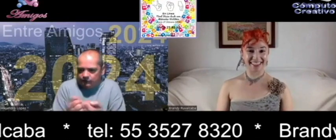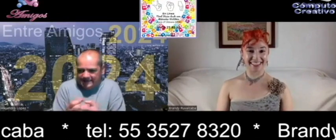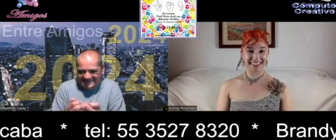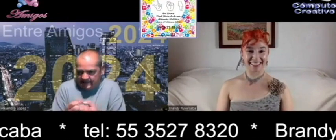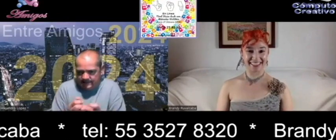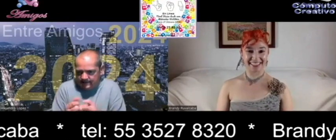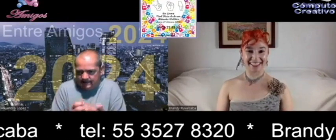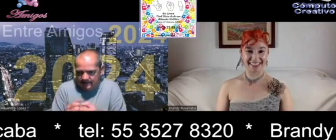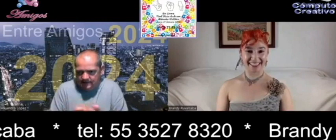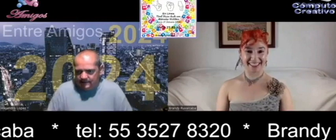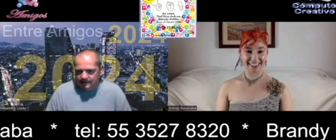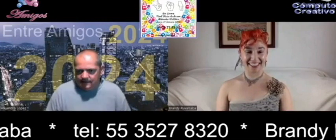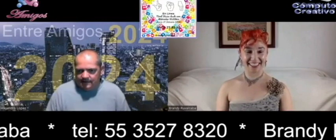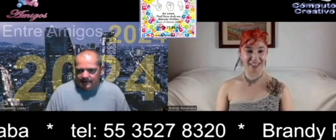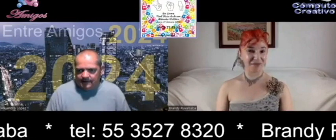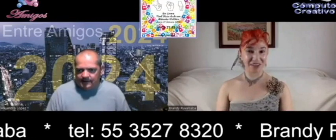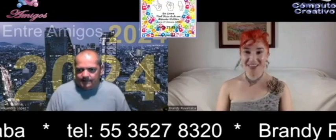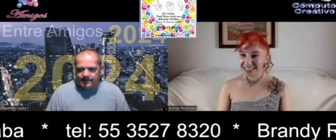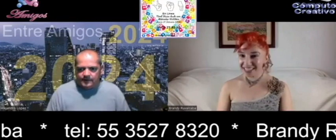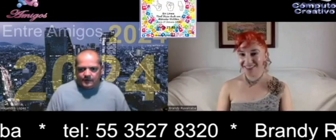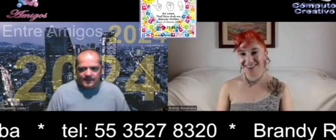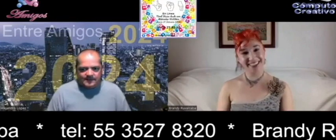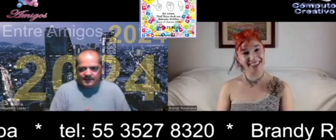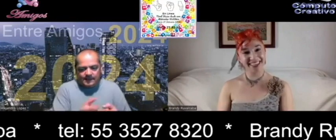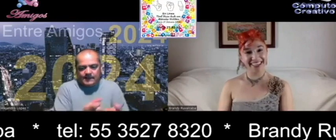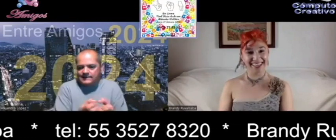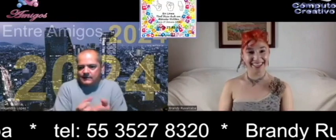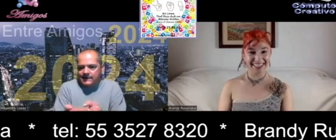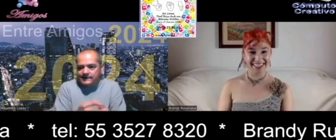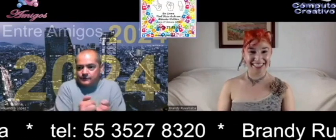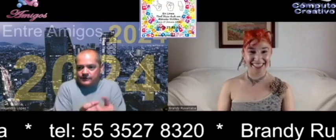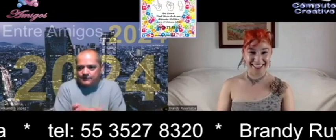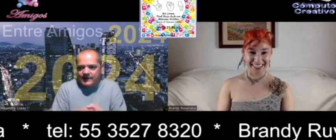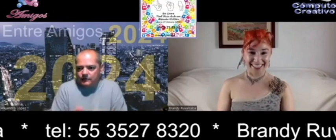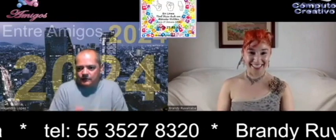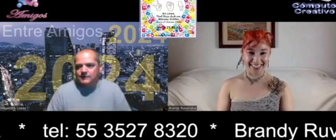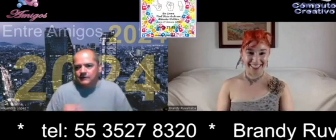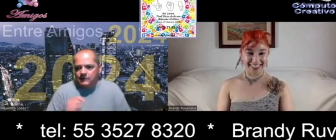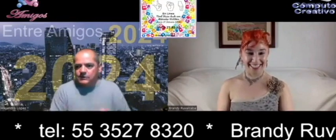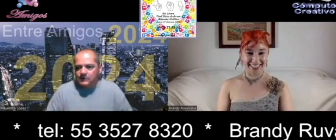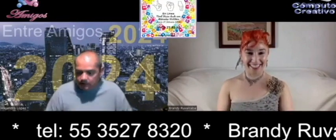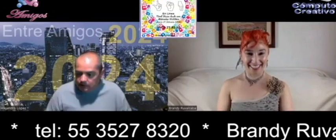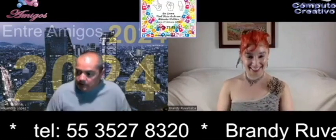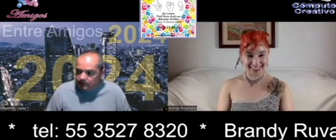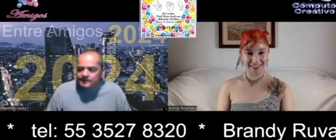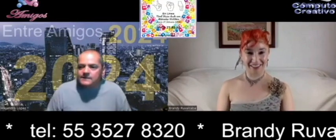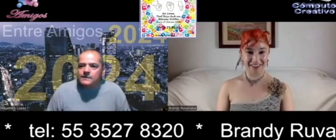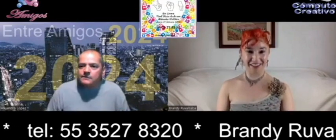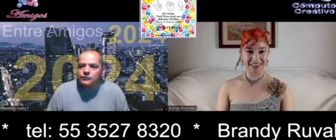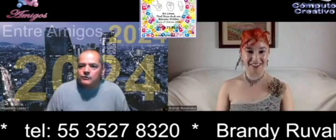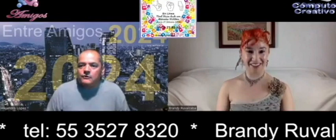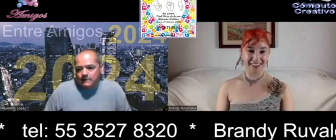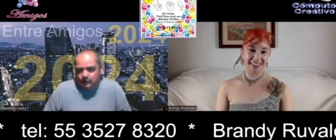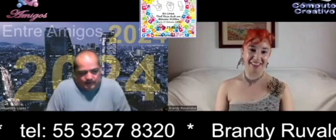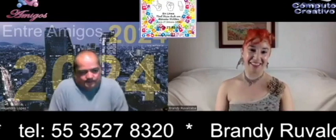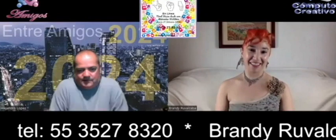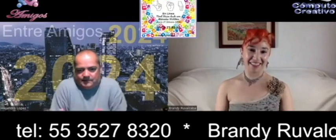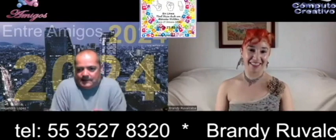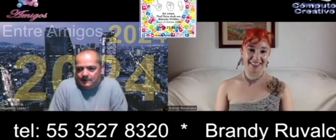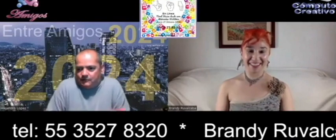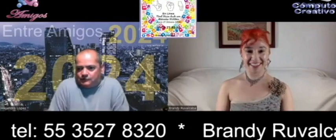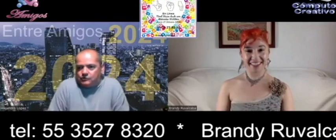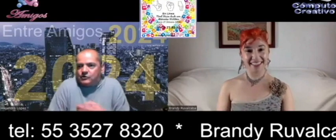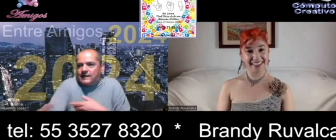mandaban los mensajes de Rapidísimo. repente, oye, ya llegué al restaurante, estoy esperando. Y chin, dices, qué bruto, porque